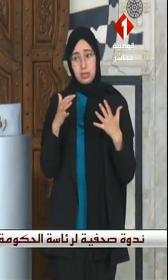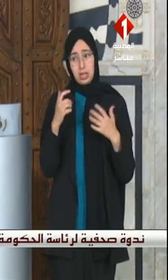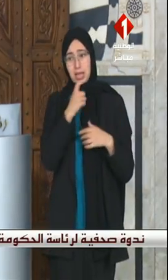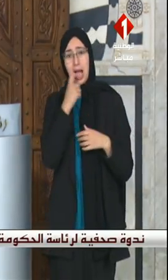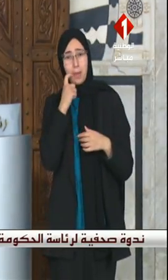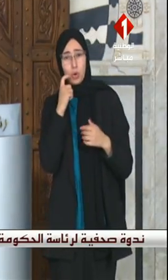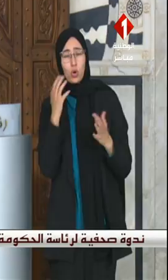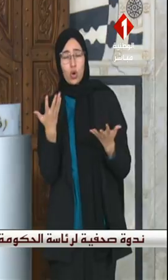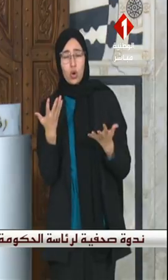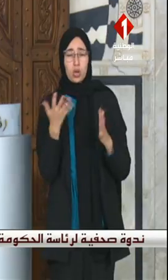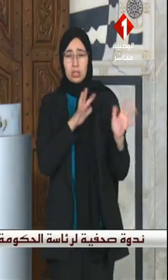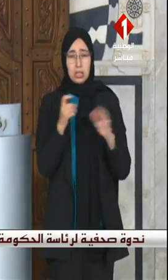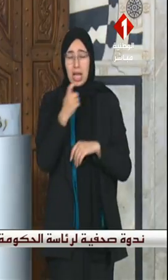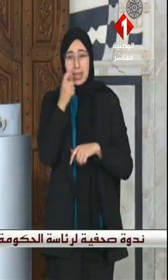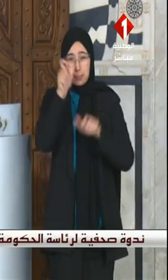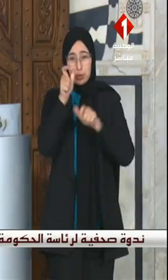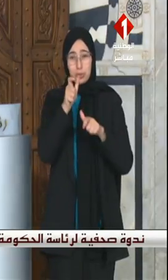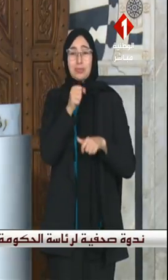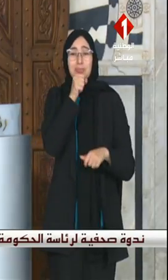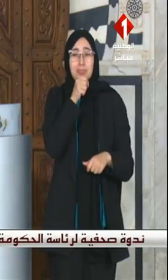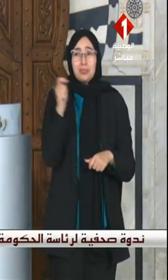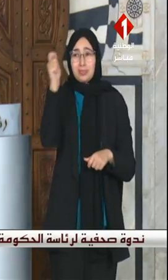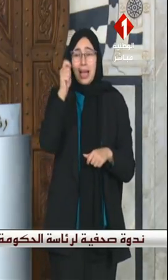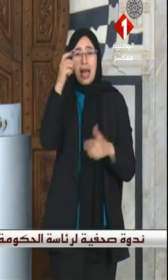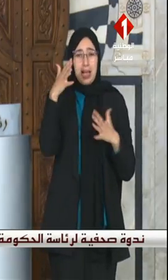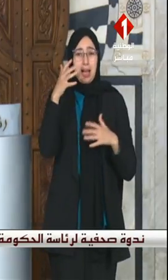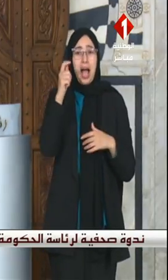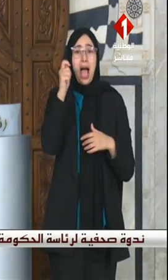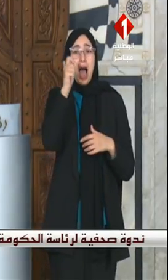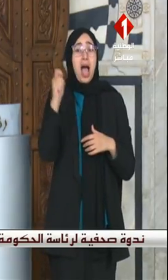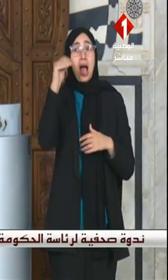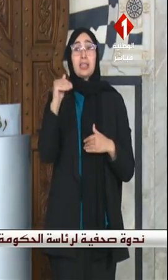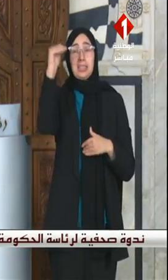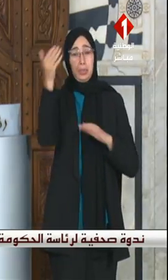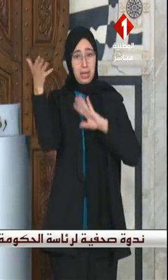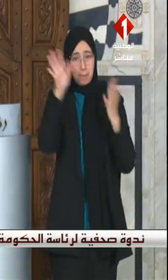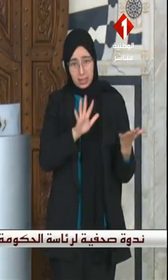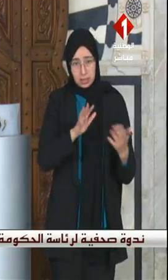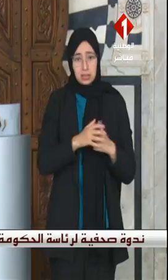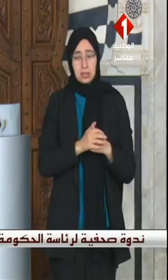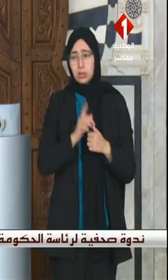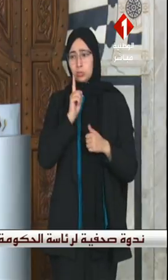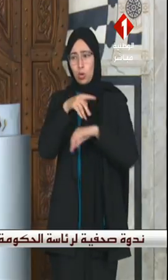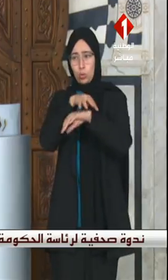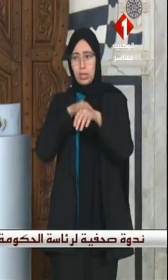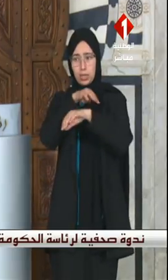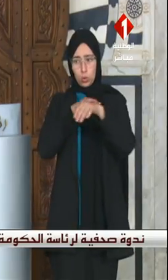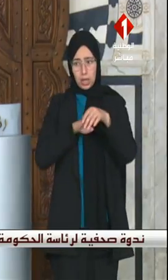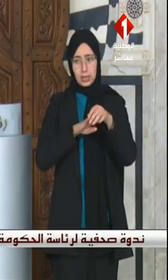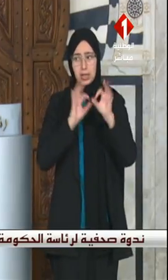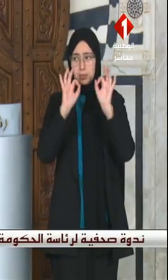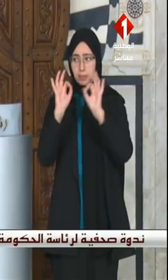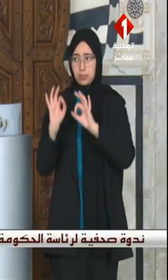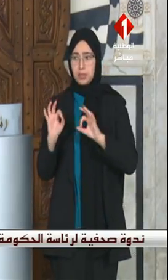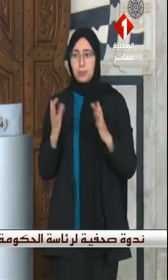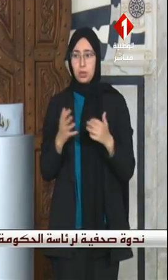الأكبر، معناها بالنسبة للنوعا ما الشيوخ، علاش ثم إجراء مشيتوا به أنتم في بعض الولايات اللي هو